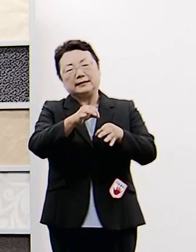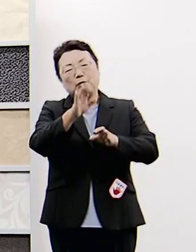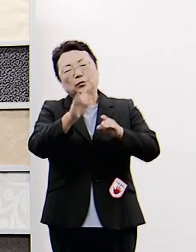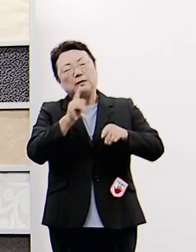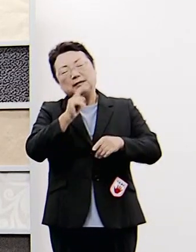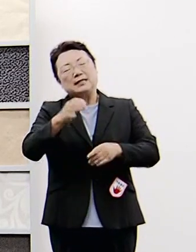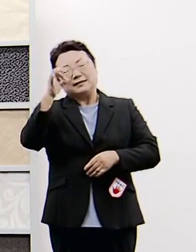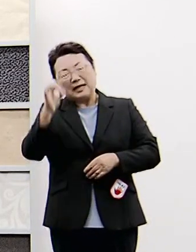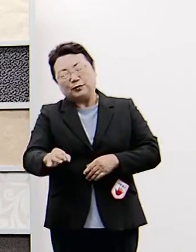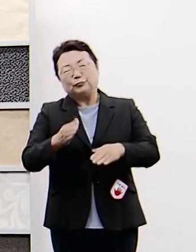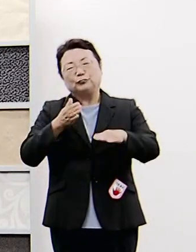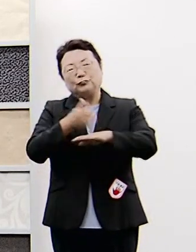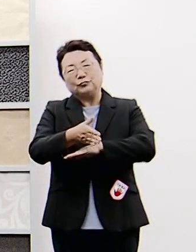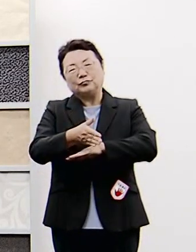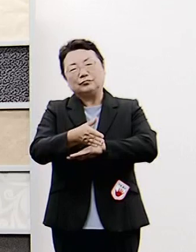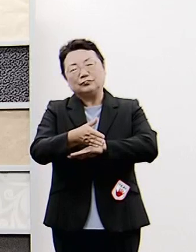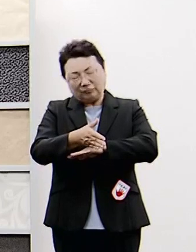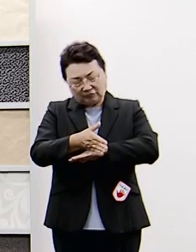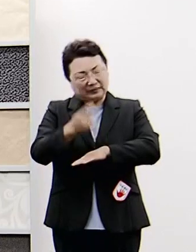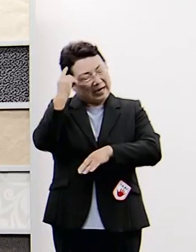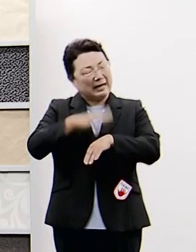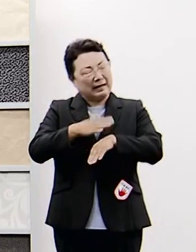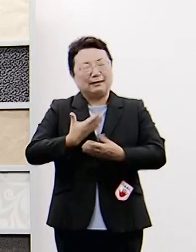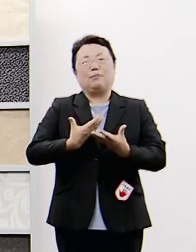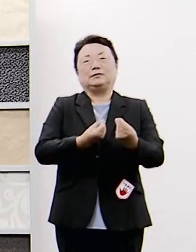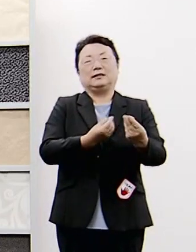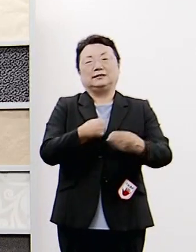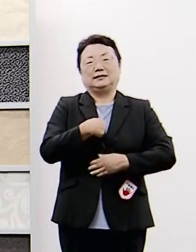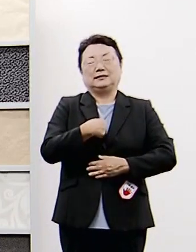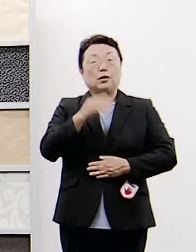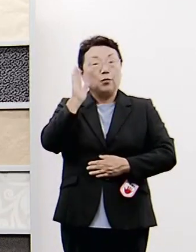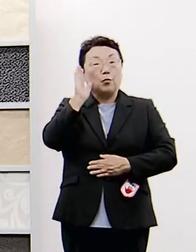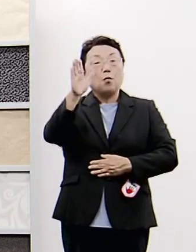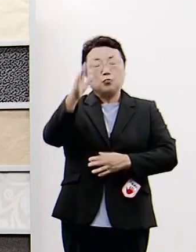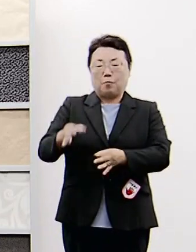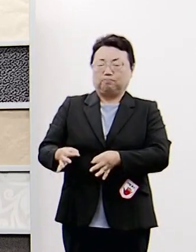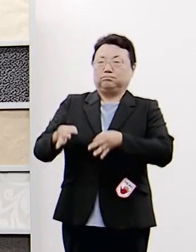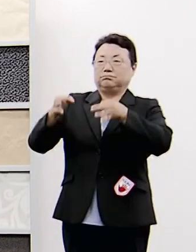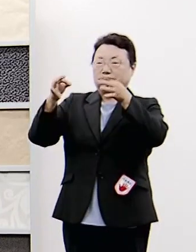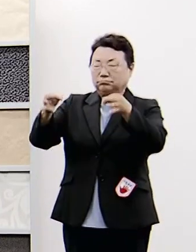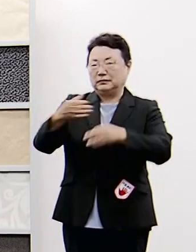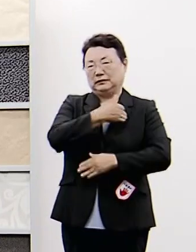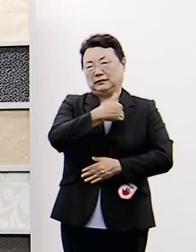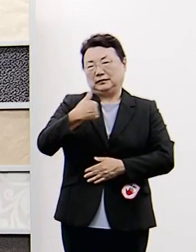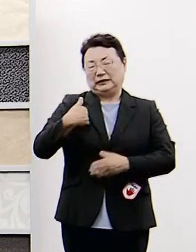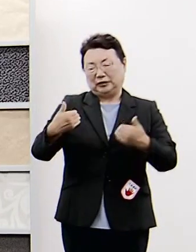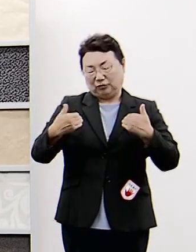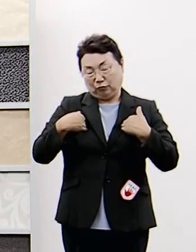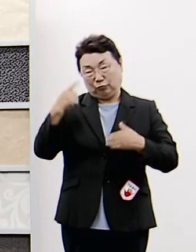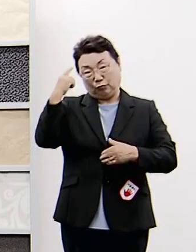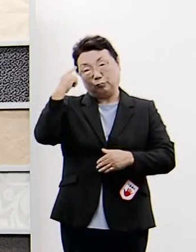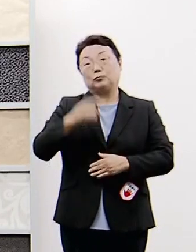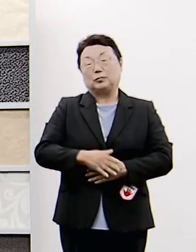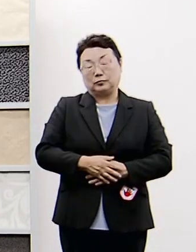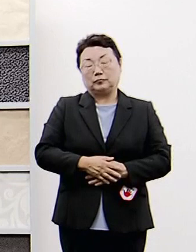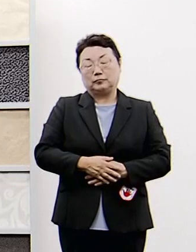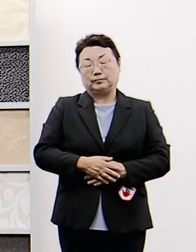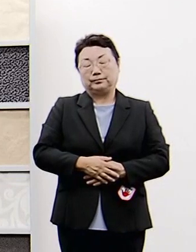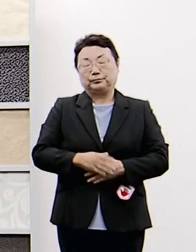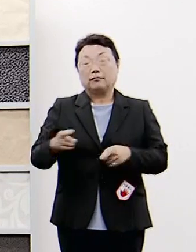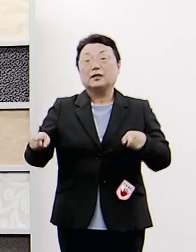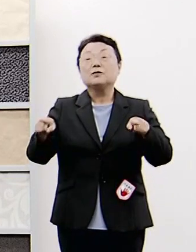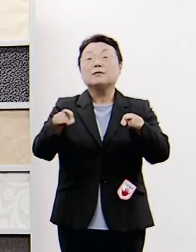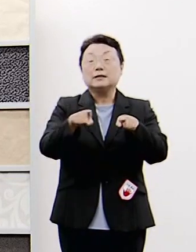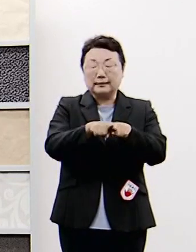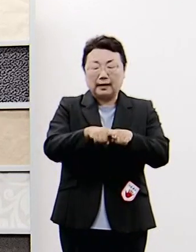この認識には変わりはございません従いまして今後その是正を図る必要があるとも考えております合わせまし